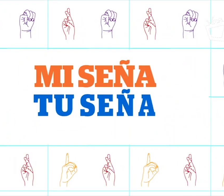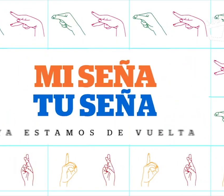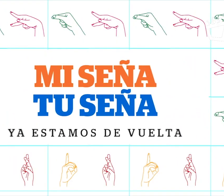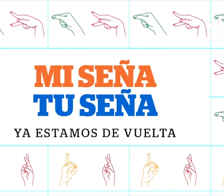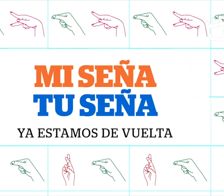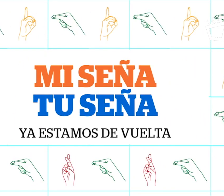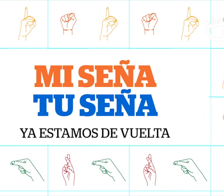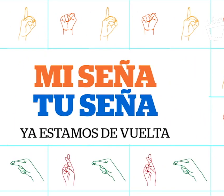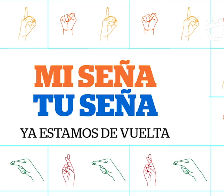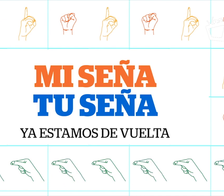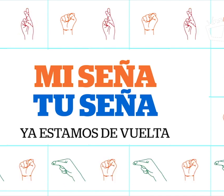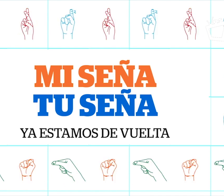acá